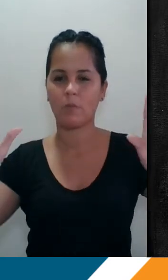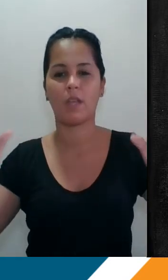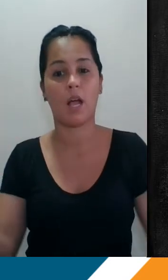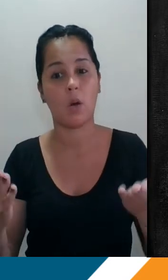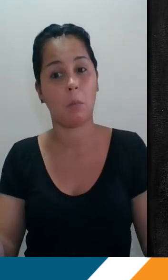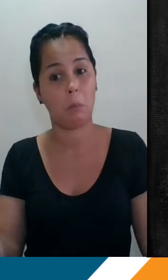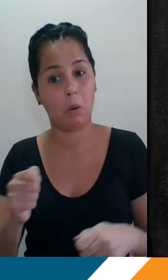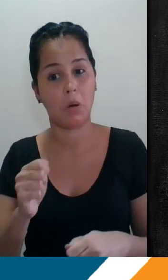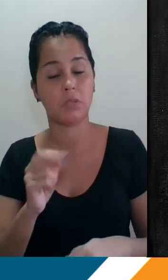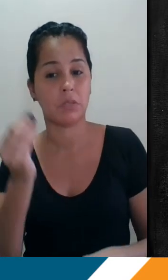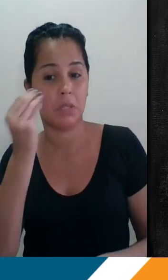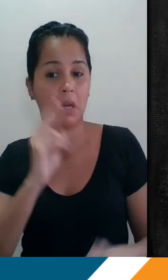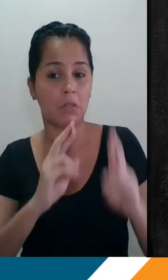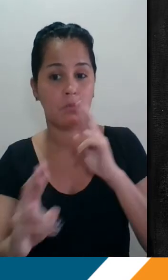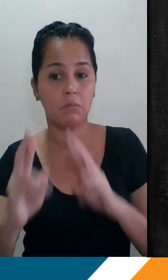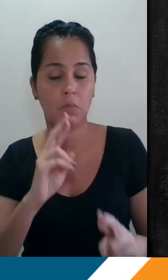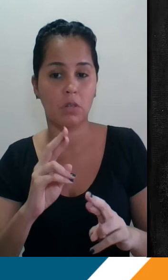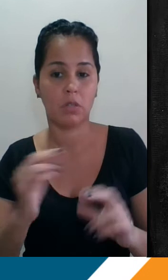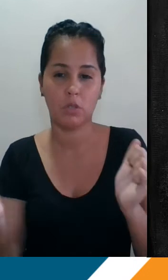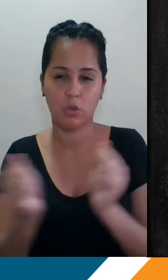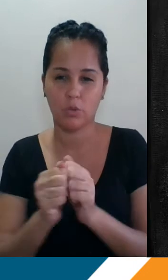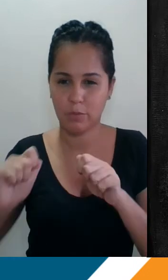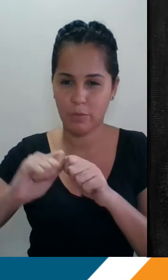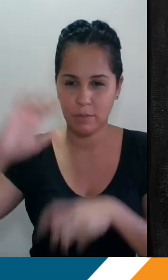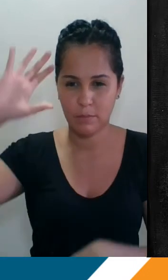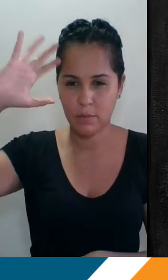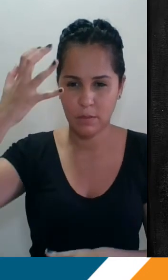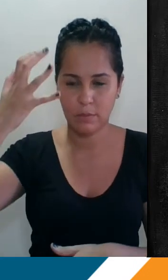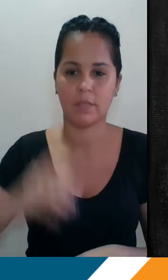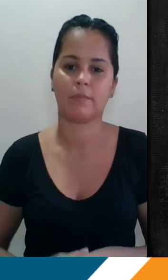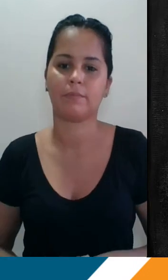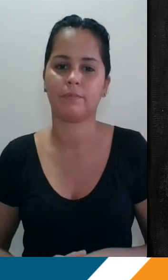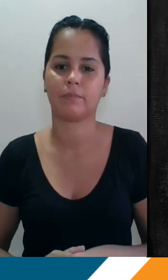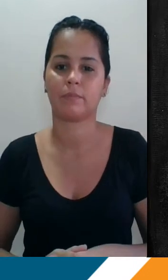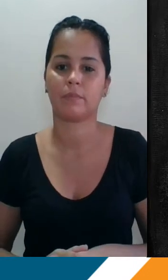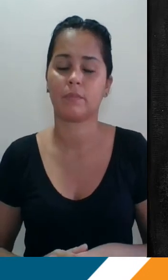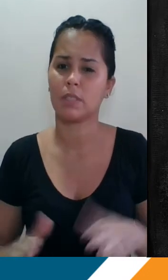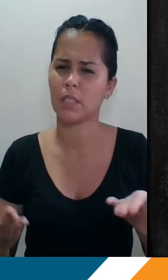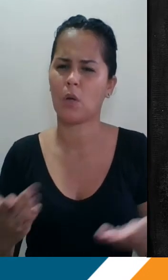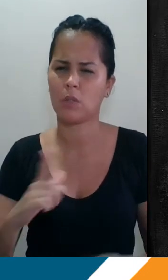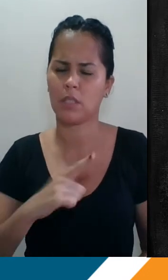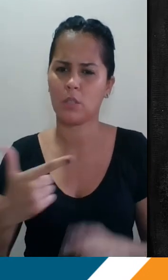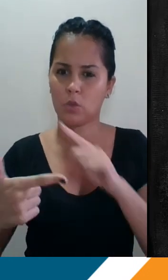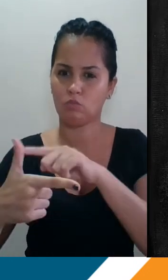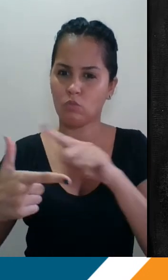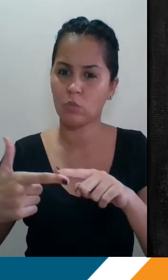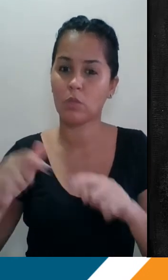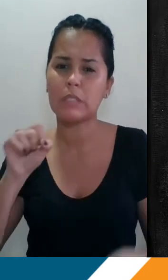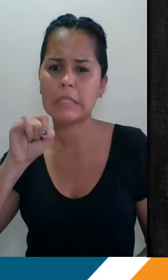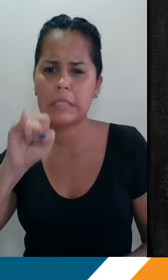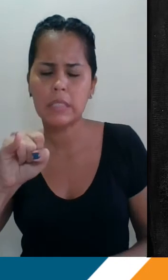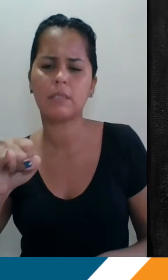da questão e vamos agora trabalhar, tudo bem? Então, tem duas condições para o pH.